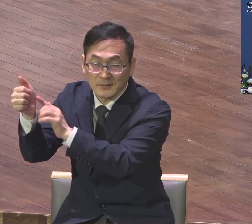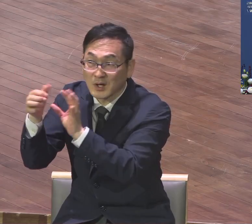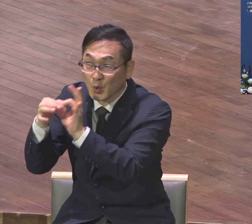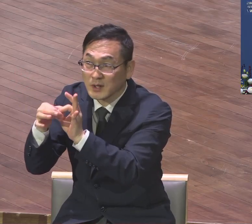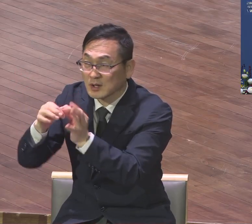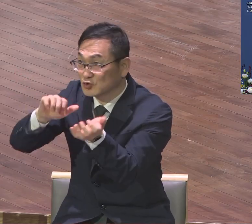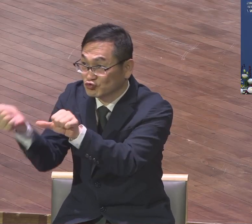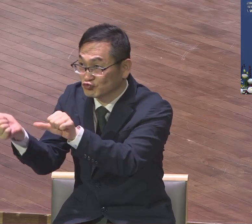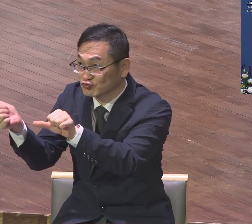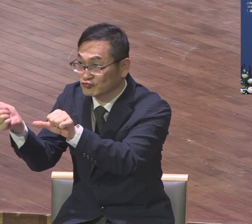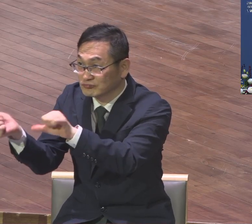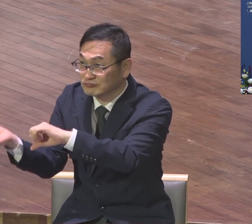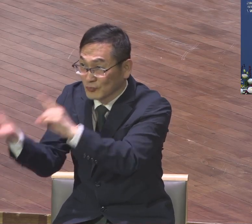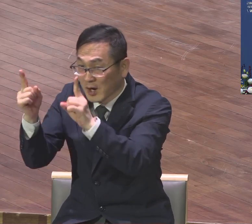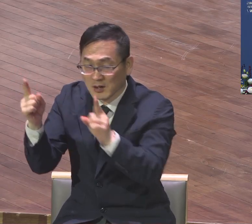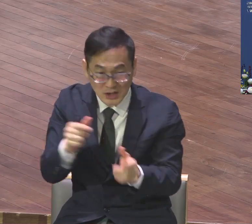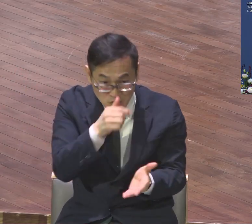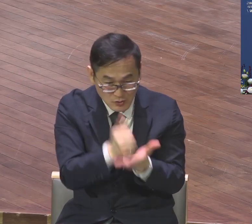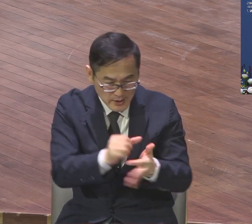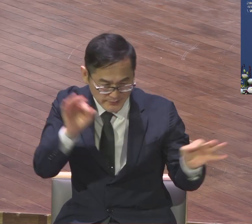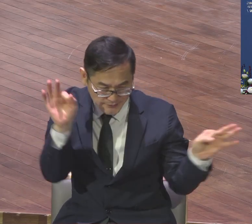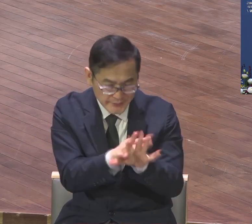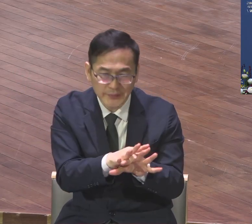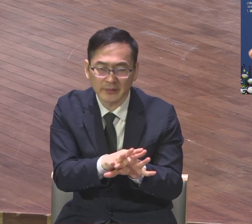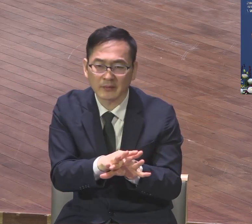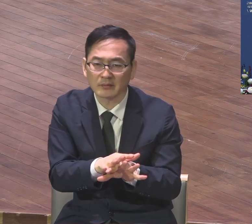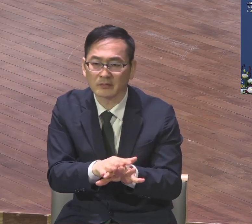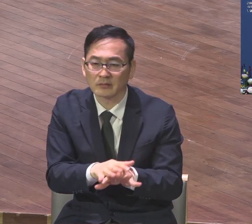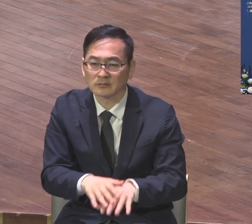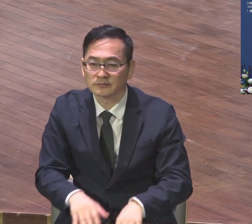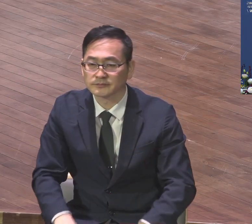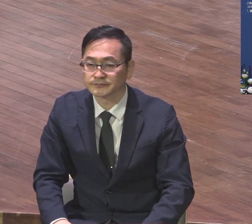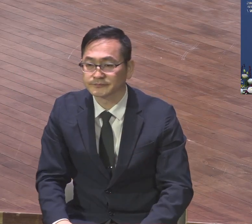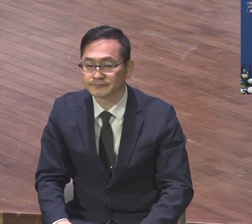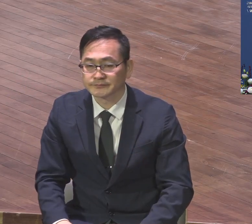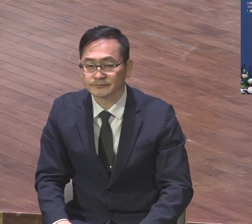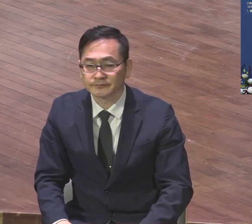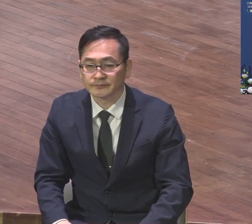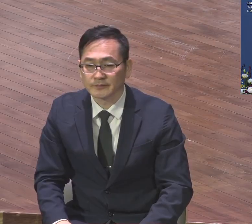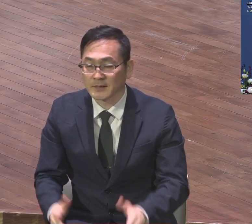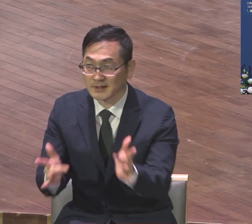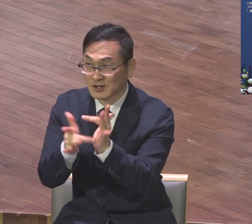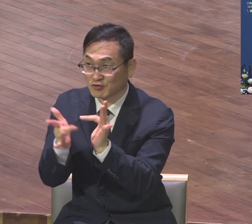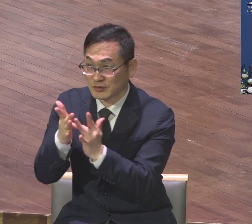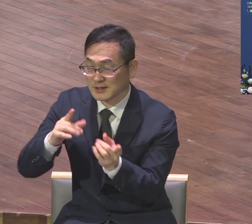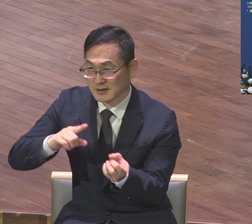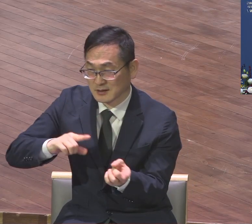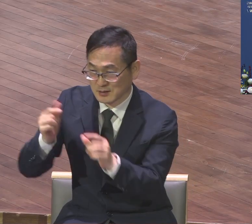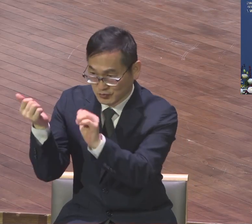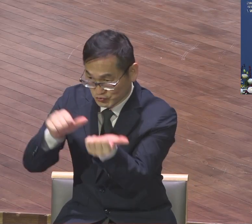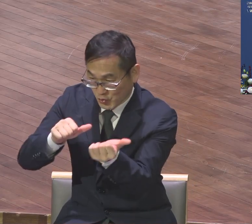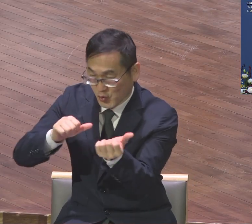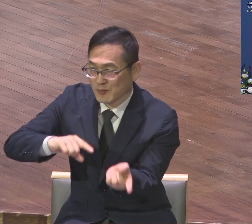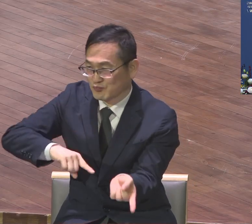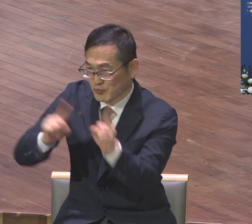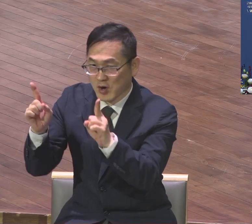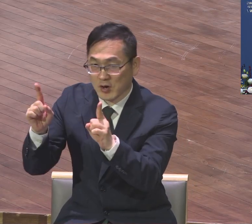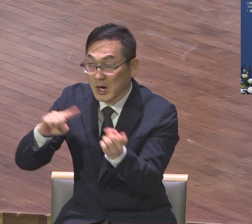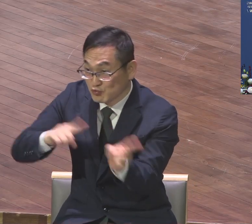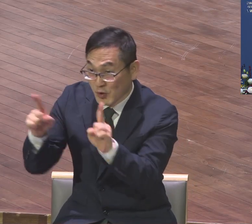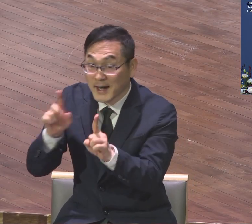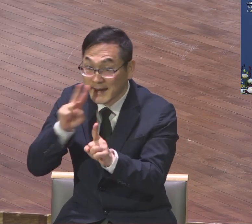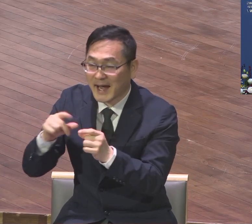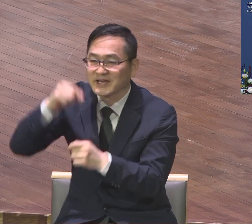십자가에서 해결해 주셨습니다. 그리고 부활하셨습니다. 부활하지 않으면 영생이 없습니다. 부활하셔서